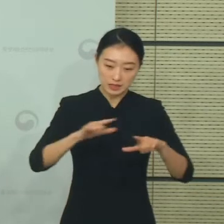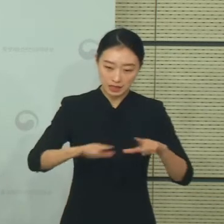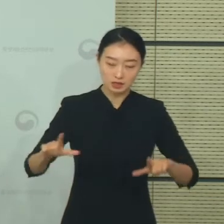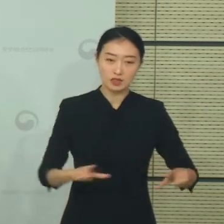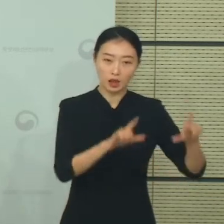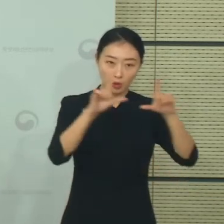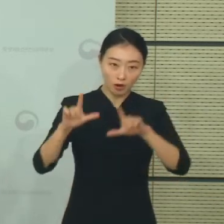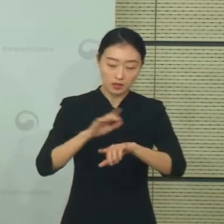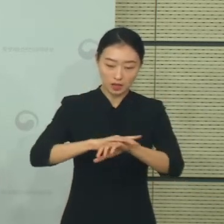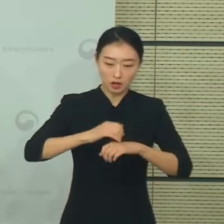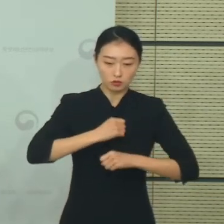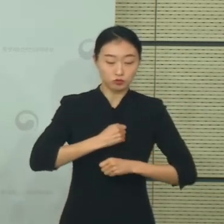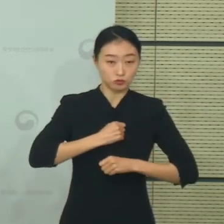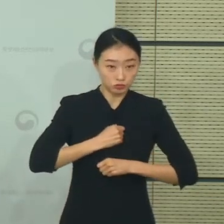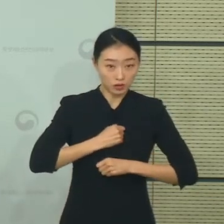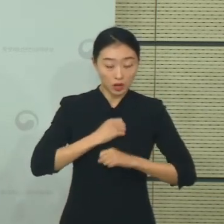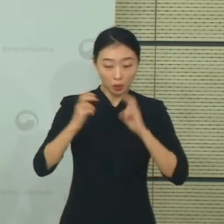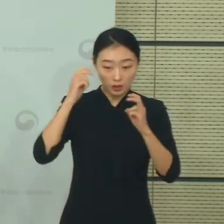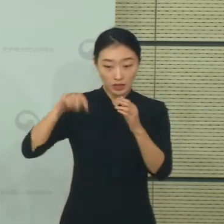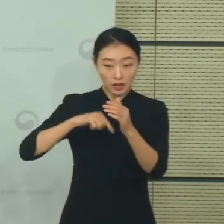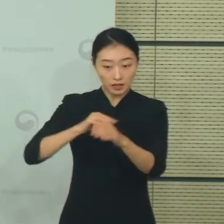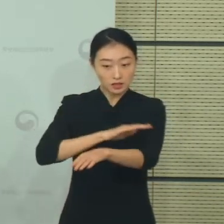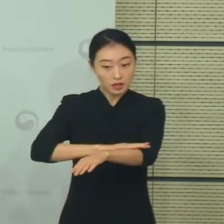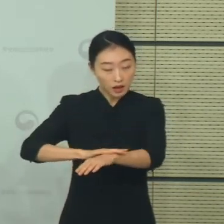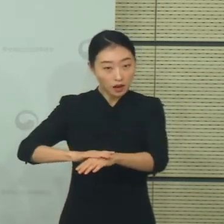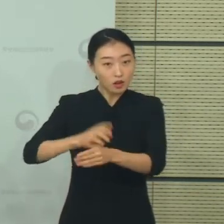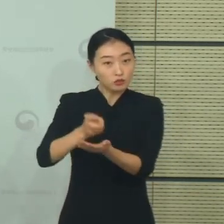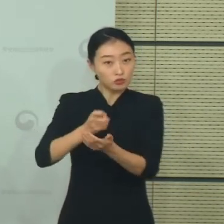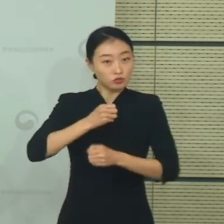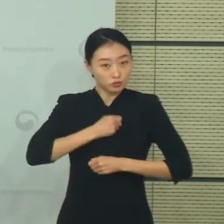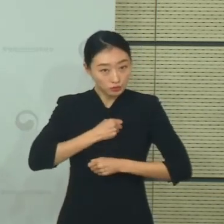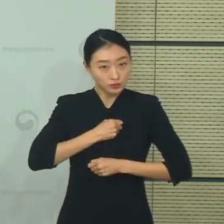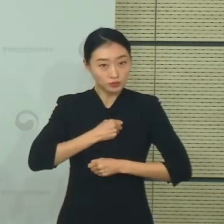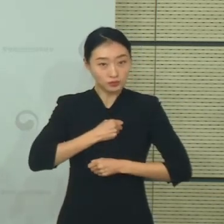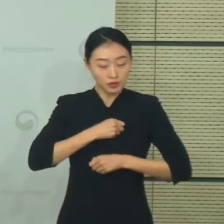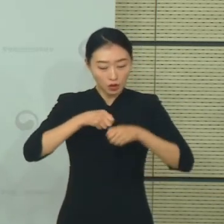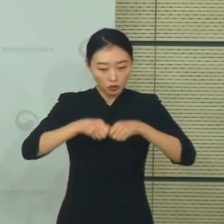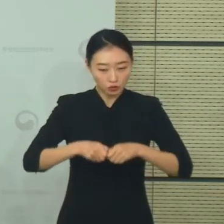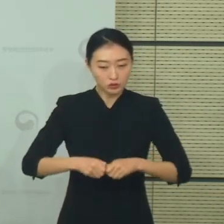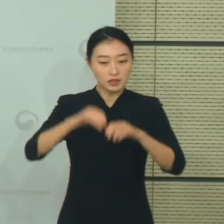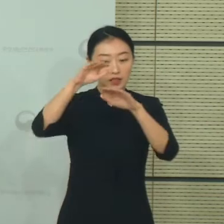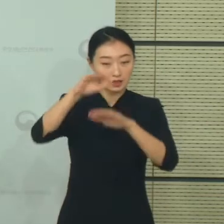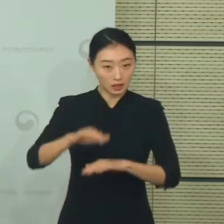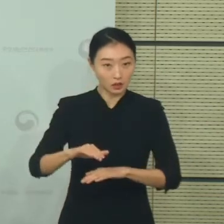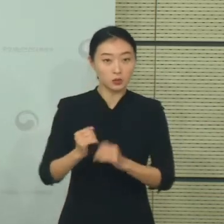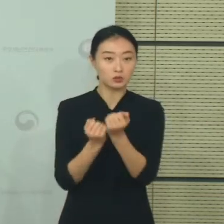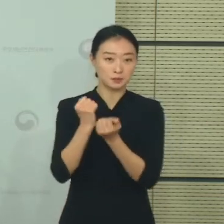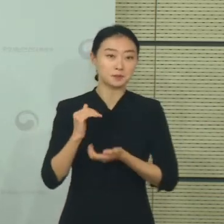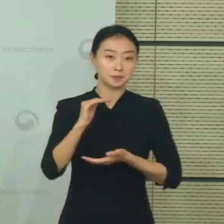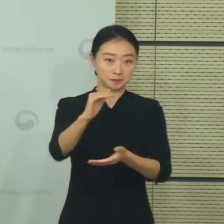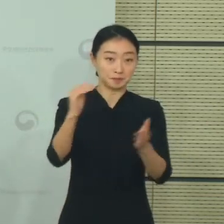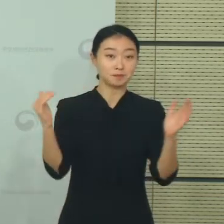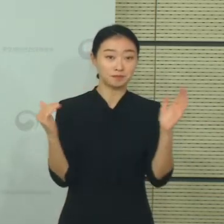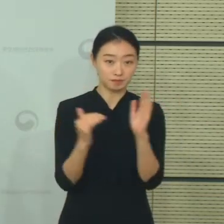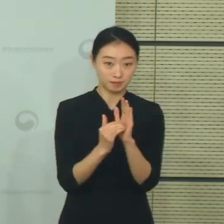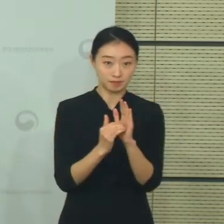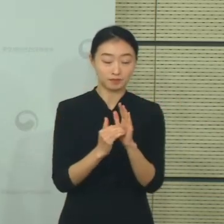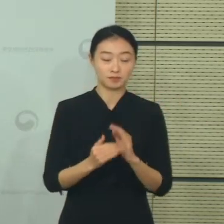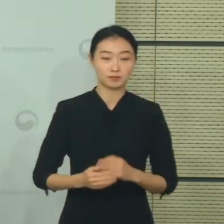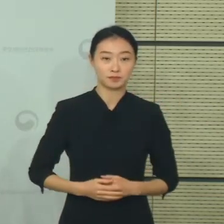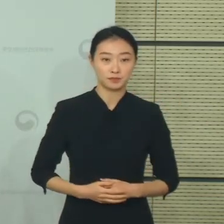생활수칙, 직장에서 지켜야 할 생활수칙 준수사항 등을 담은 구체적 실행 방안에 대해 안내해 드린 바